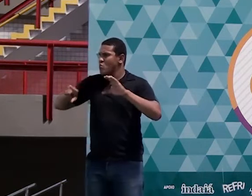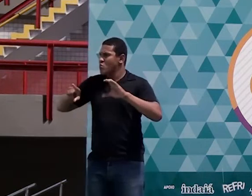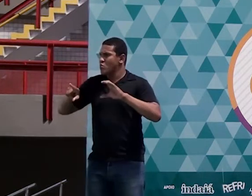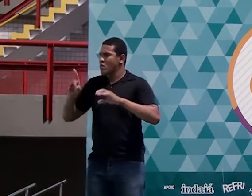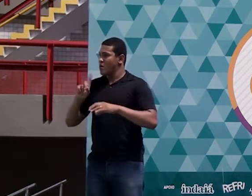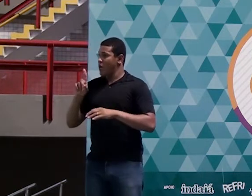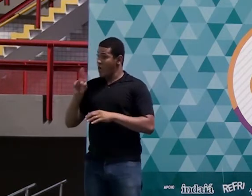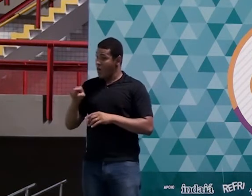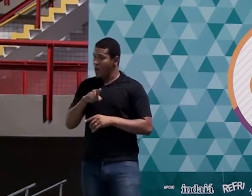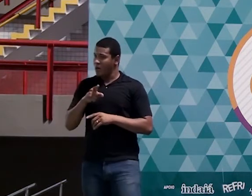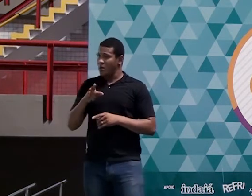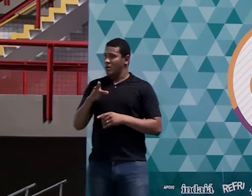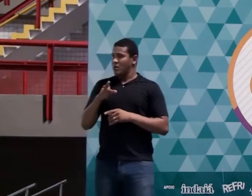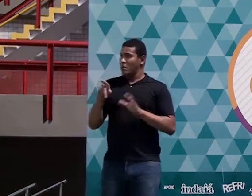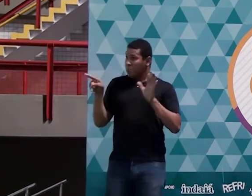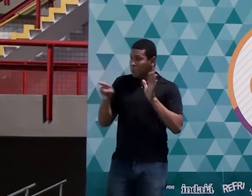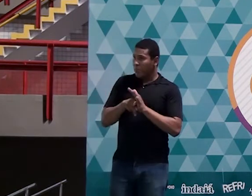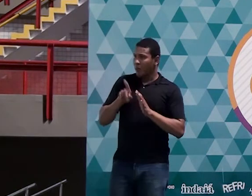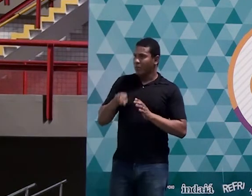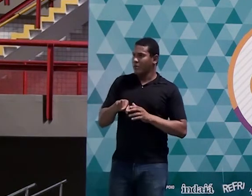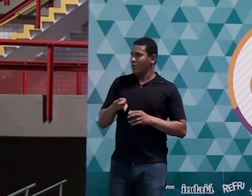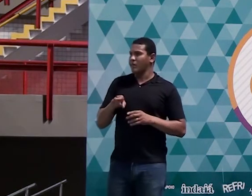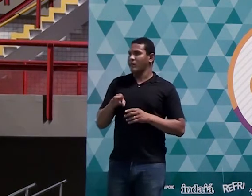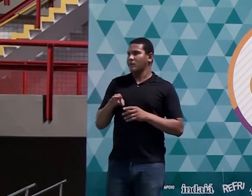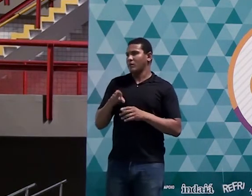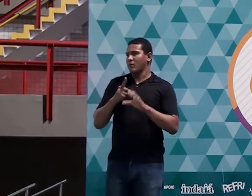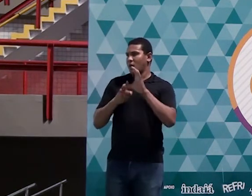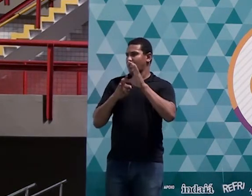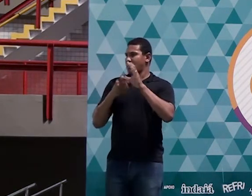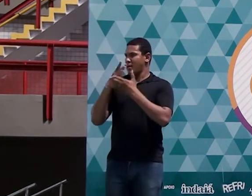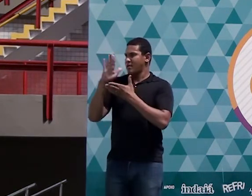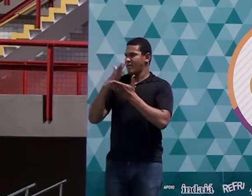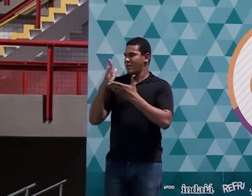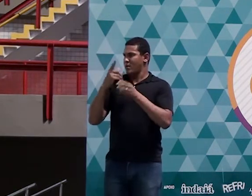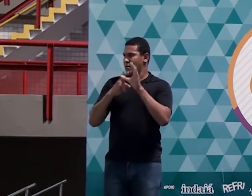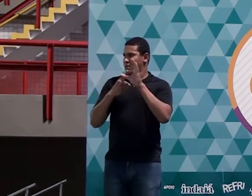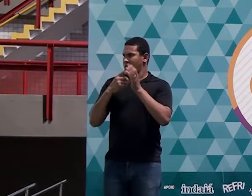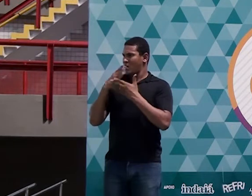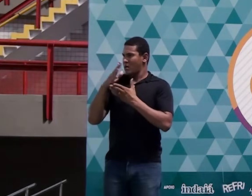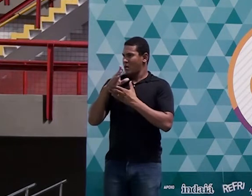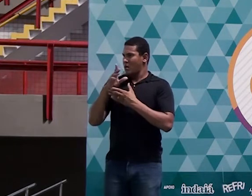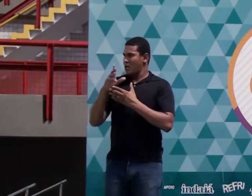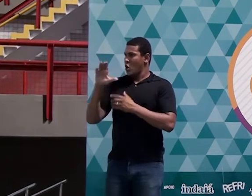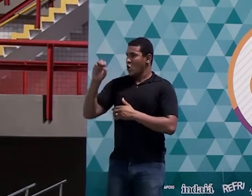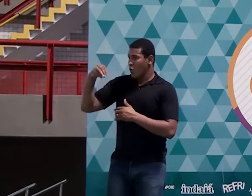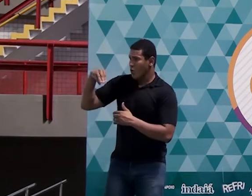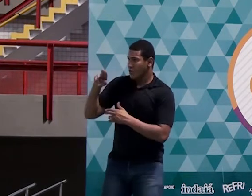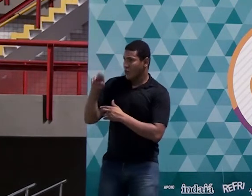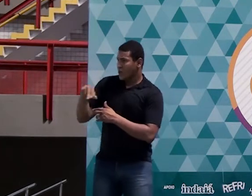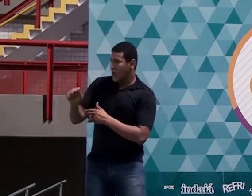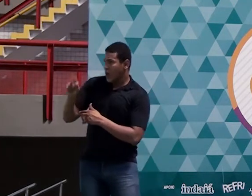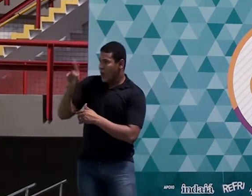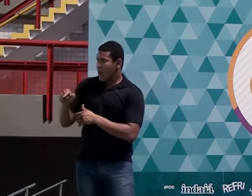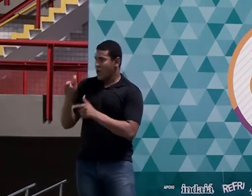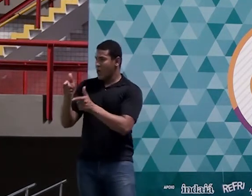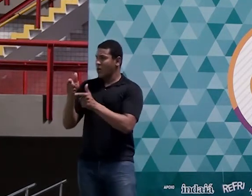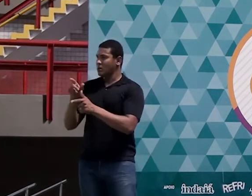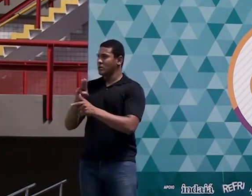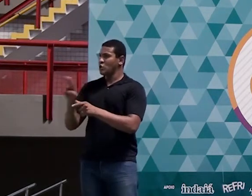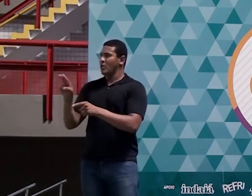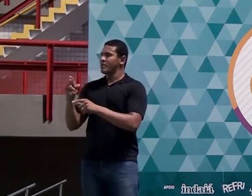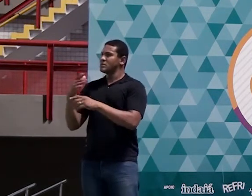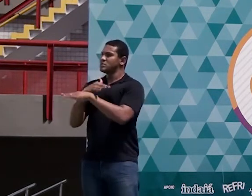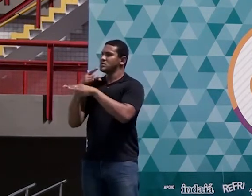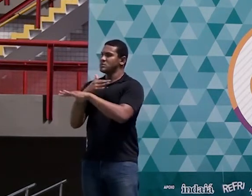você já vai procurar uma opção que tenha comunismo. E não tem nada a ver com comunismo. Comuna é o nome de uma cidade que fazia comércio na Idade Média.